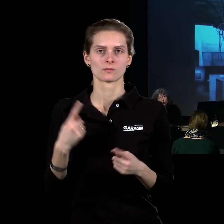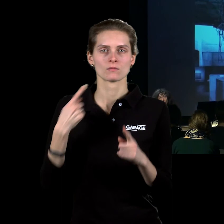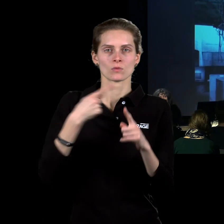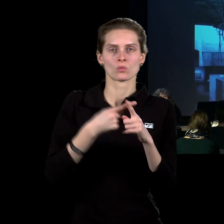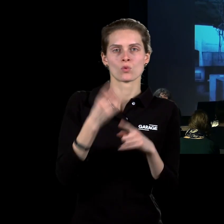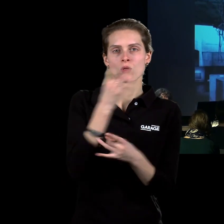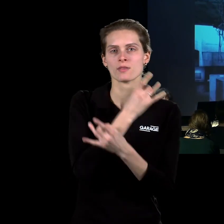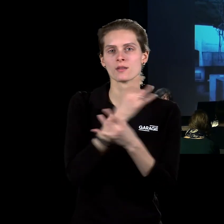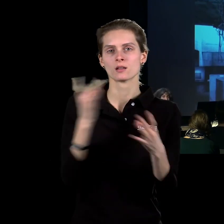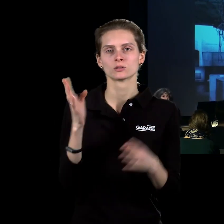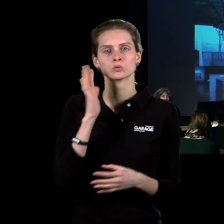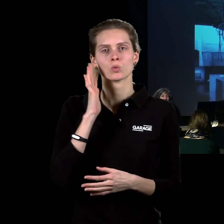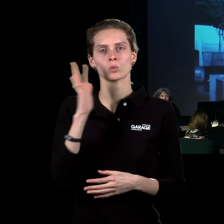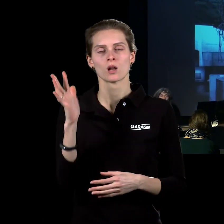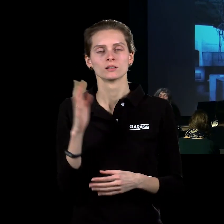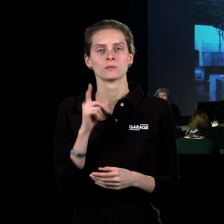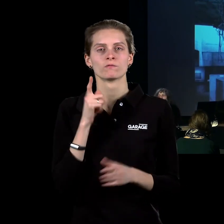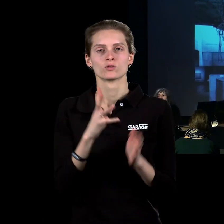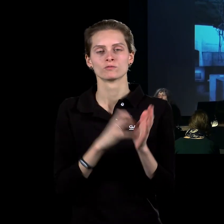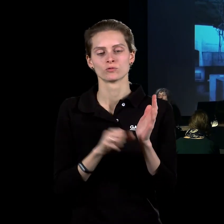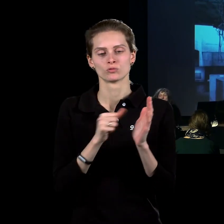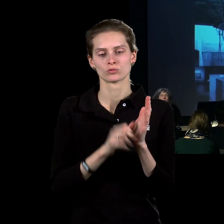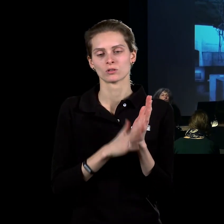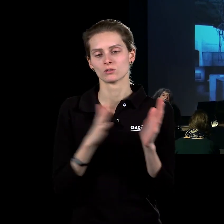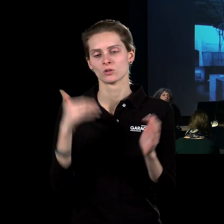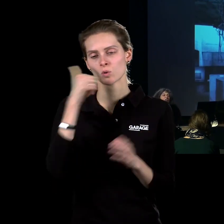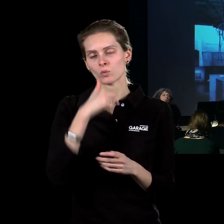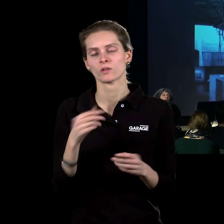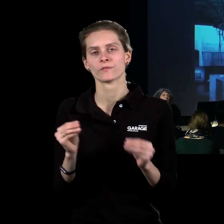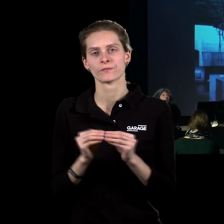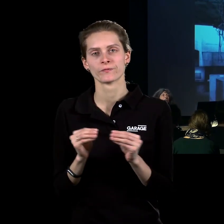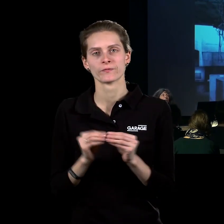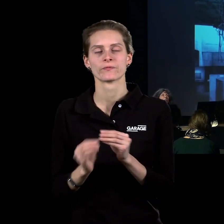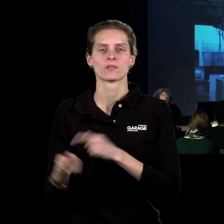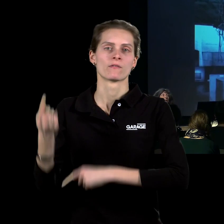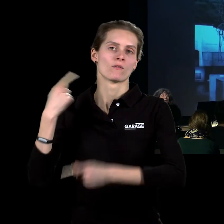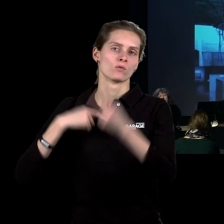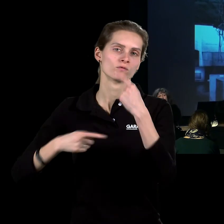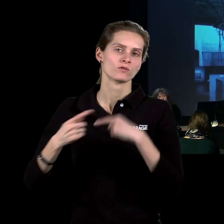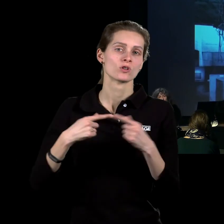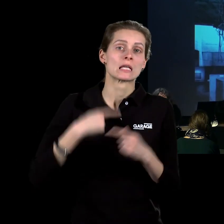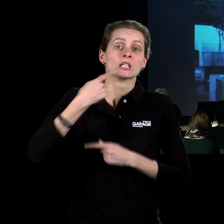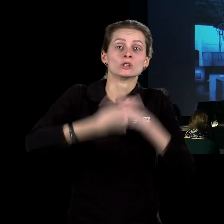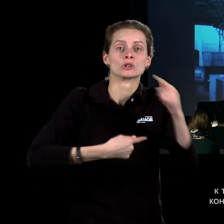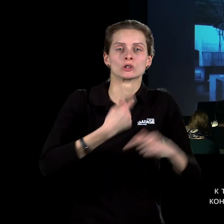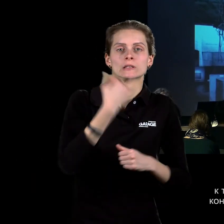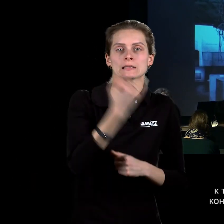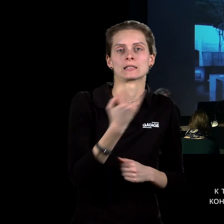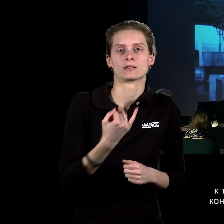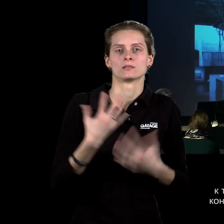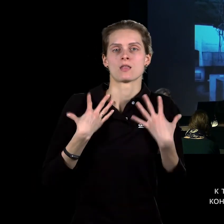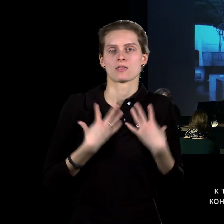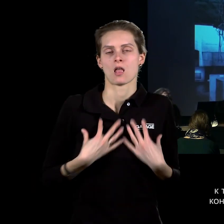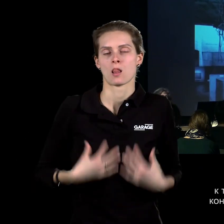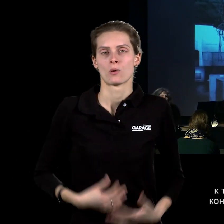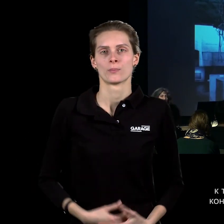сюрреализма, потому который в 60-е годы опять возвращается через интерес к телесности, опять-таки, к тему,